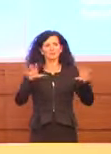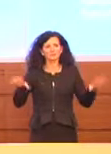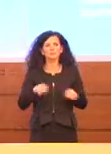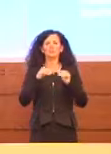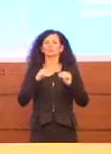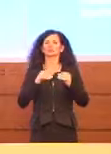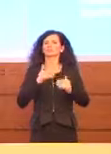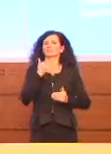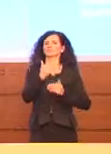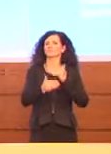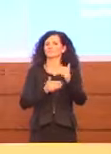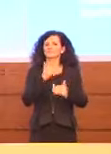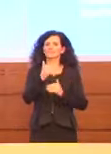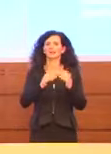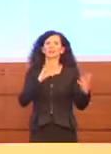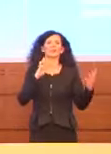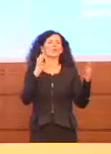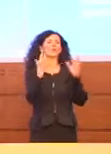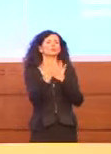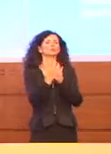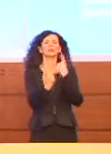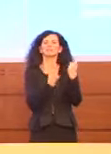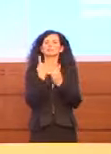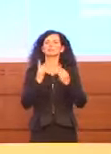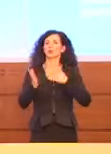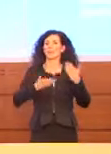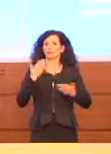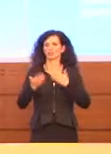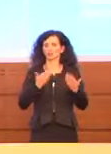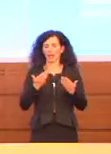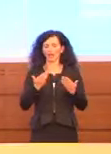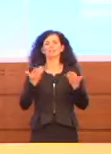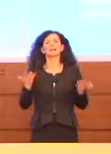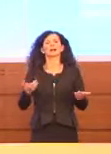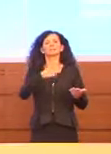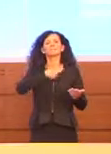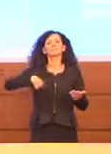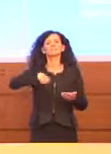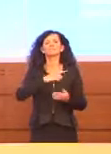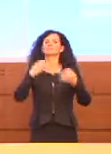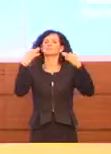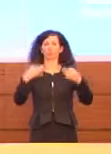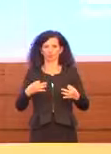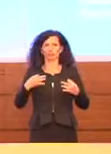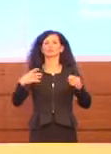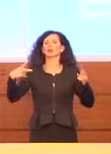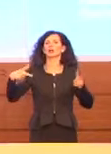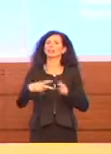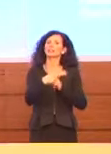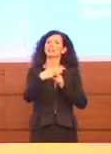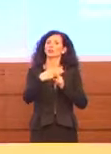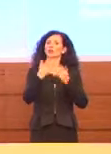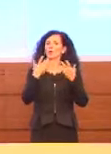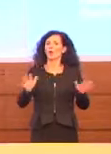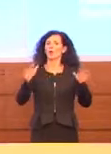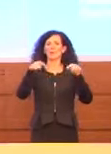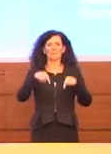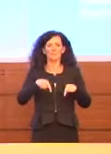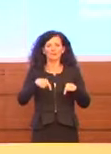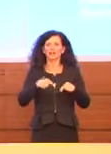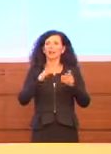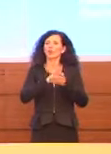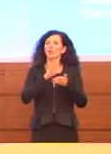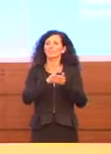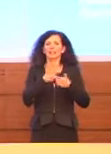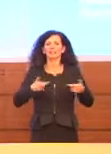fase dell'evoluzione dell'emergenza e quindi abbiamo deciso di interrompere qui la nostra conferenza